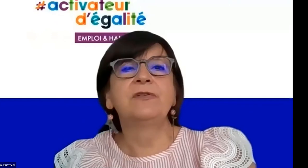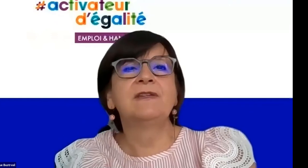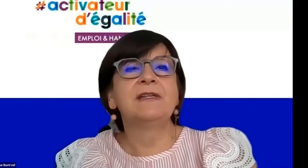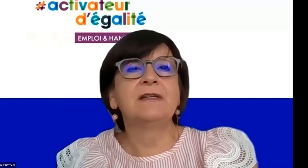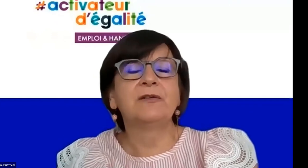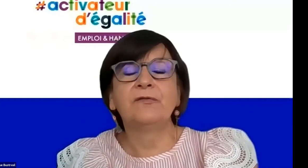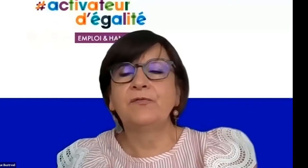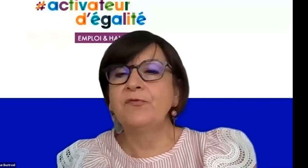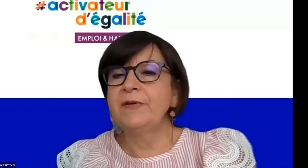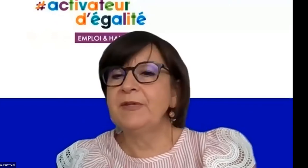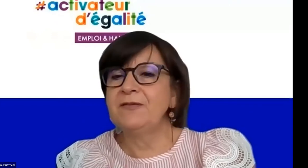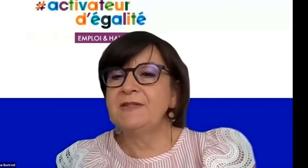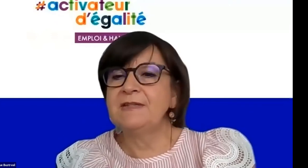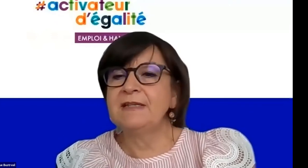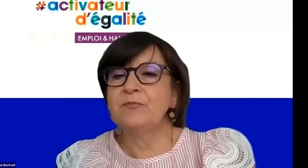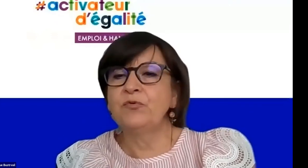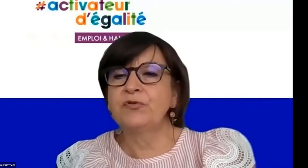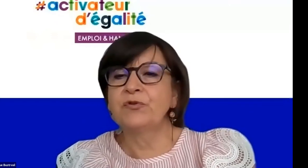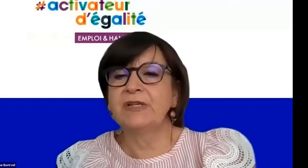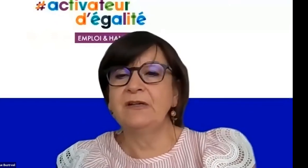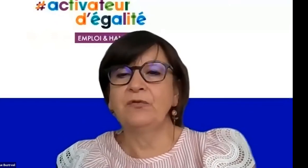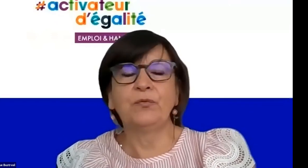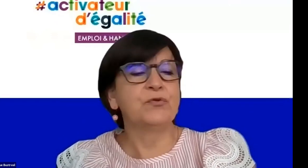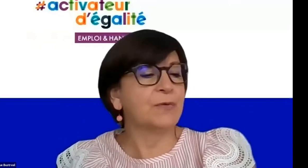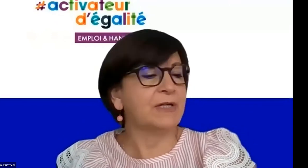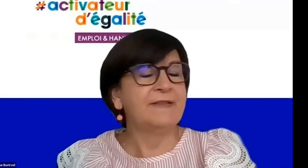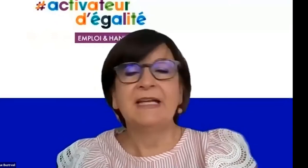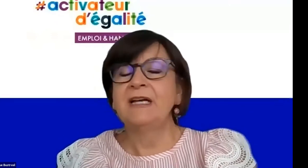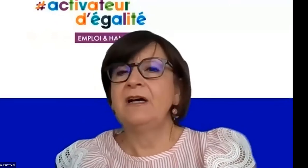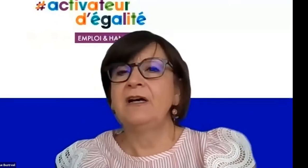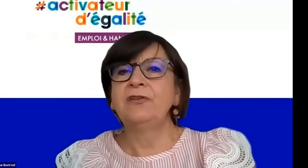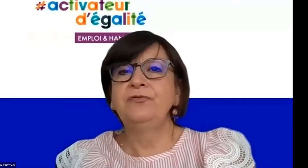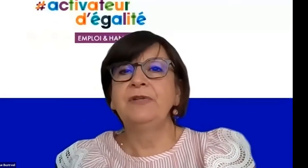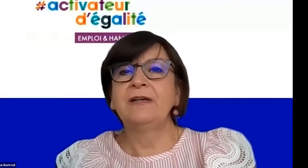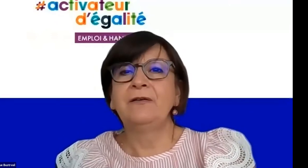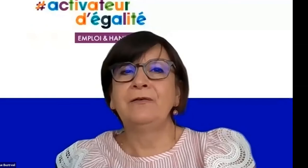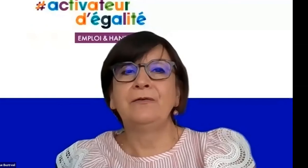Vous l'avez noté, vous pouvez bénéficier pour ceux qui en ont besoin